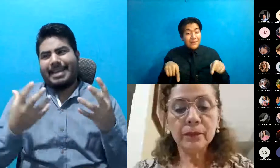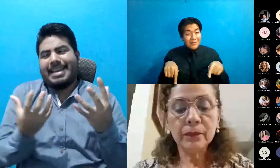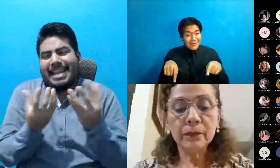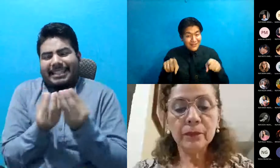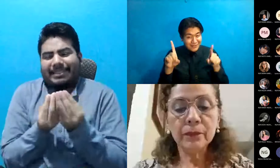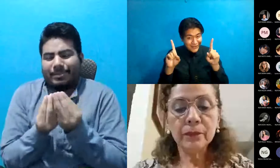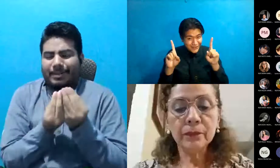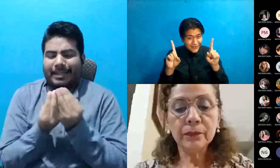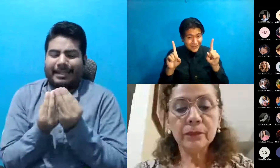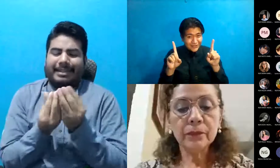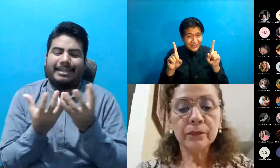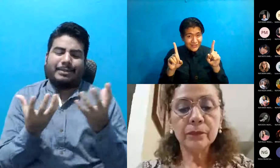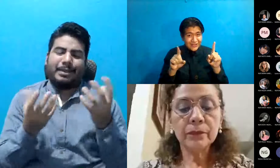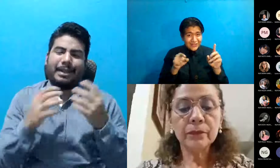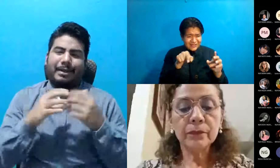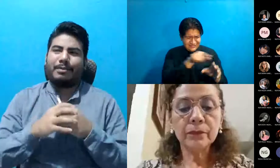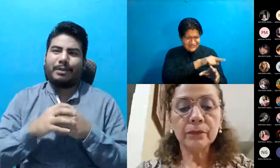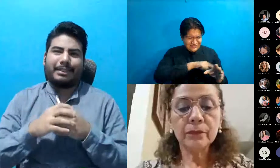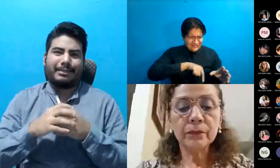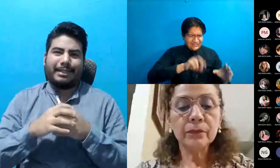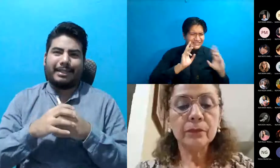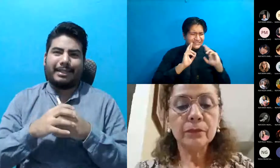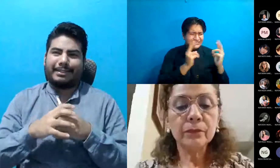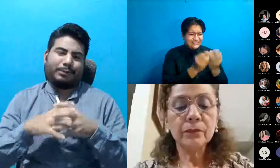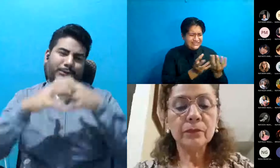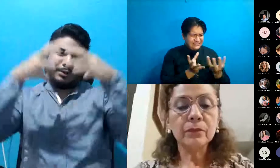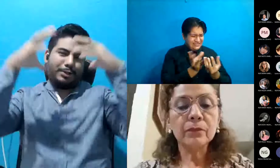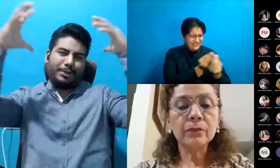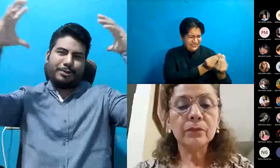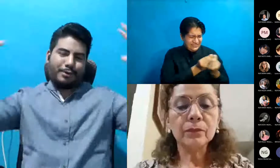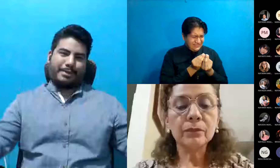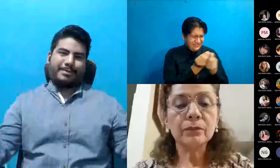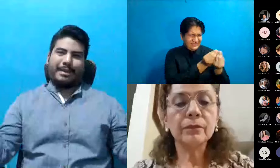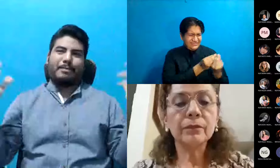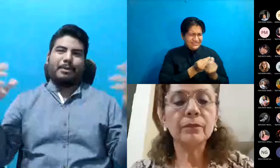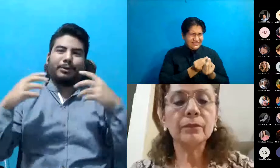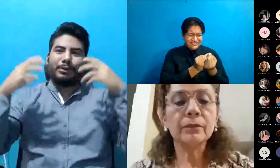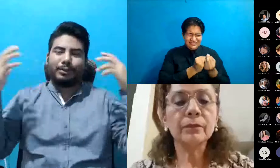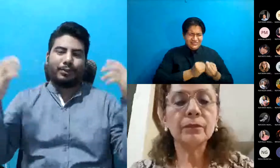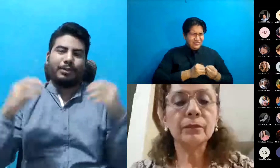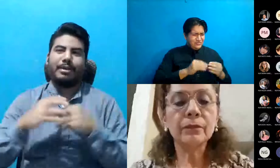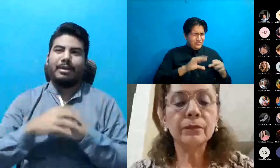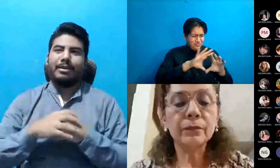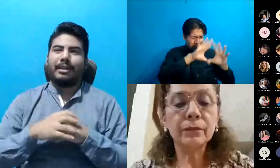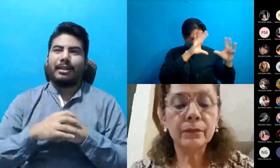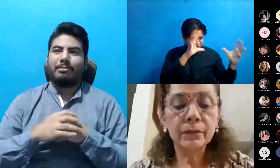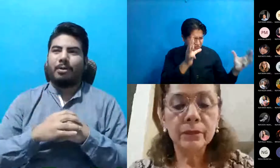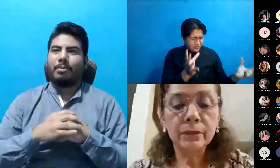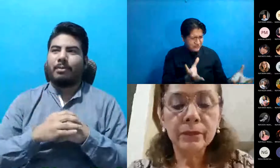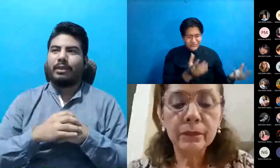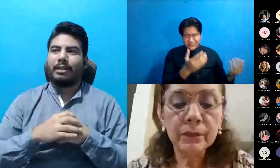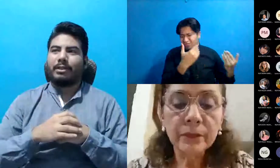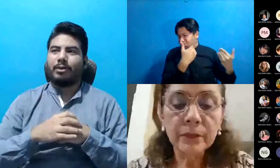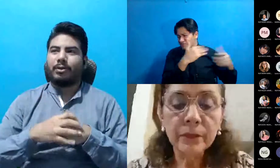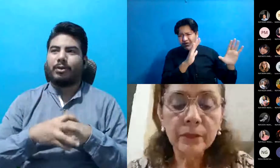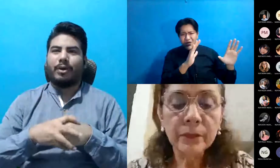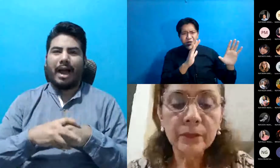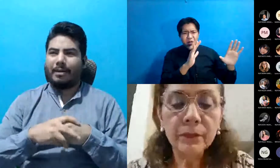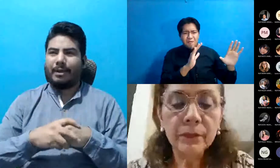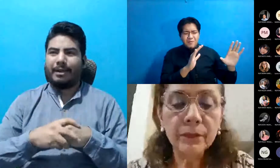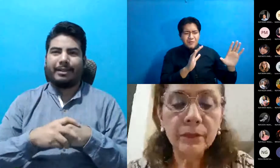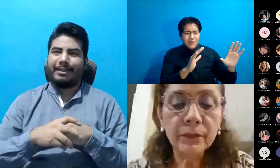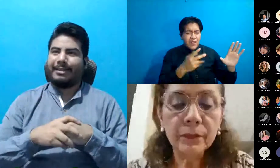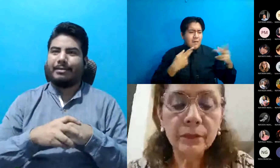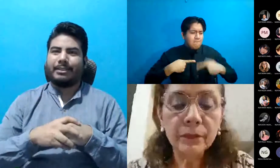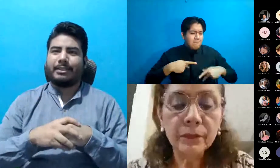sea, en esto de la convivencia, o sea, tienes un ruido enorme. Para nosotros es ruido. O sea, propiamente el